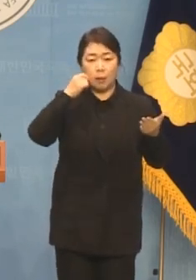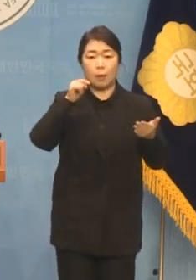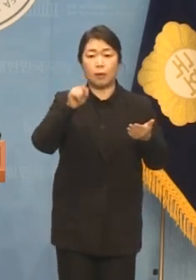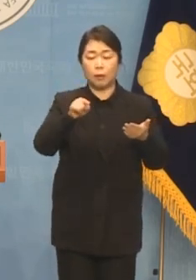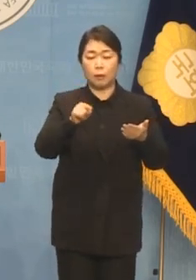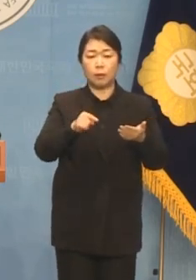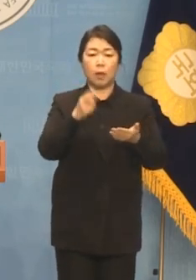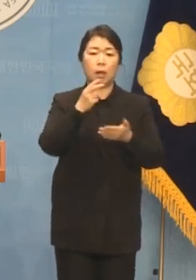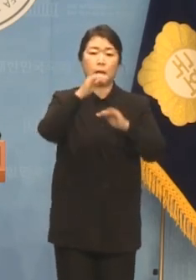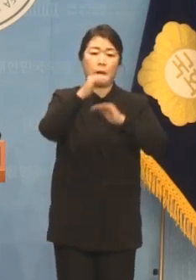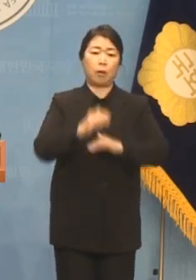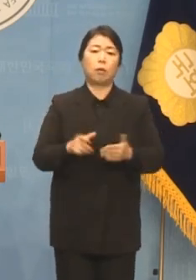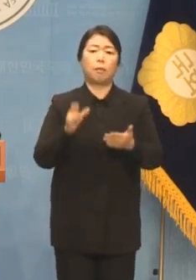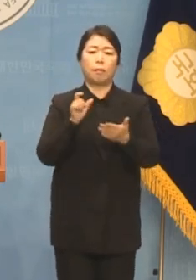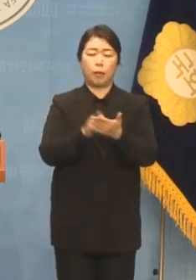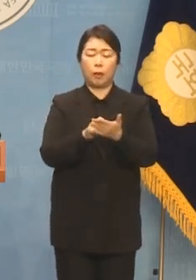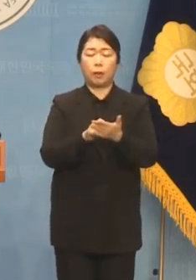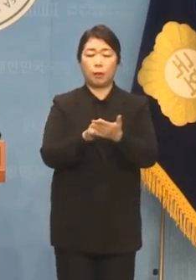내용